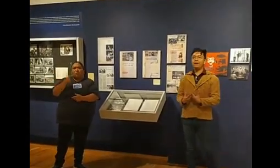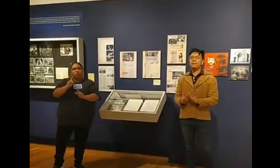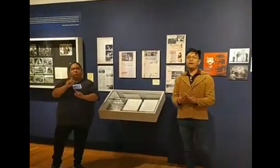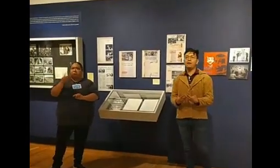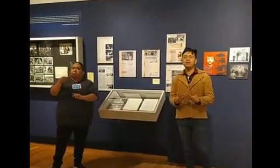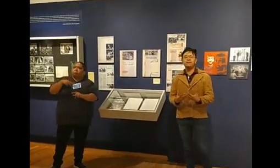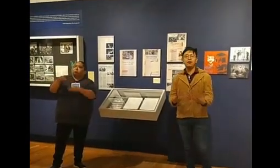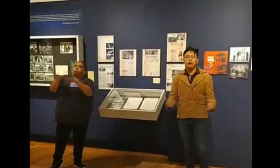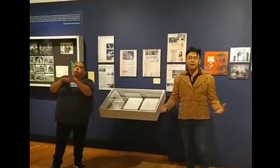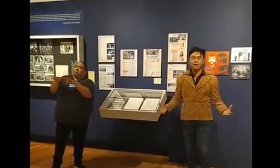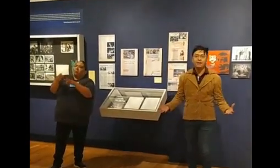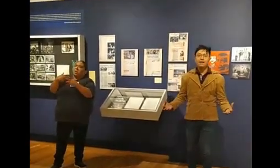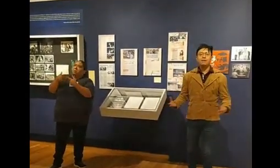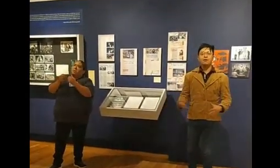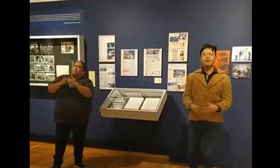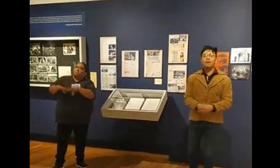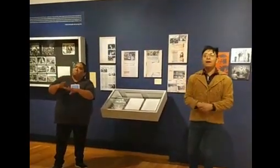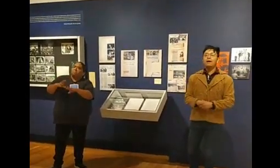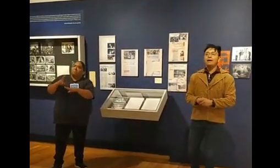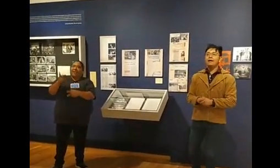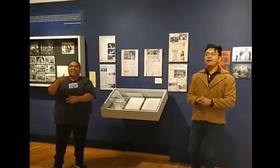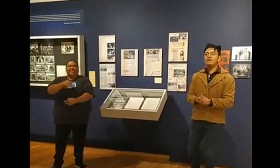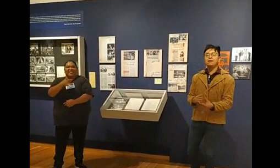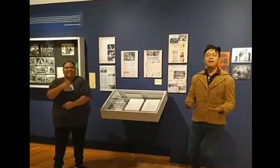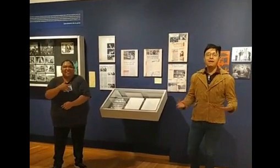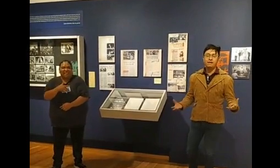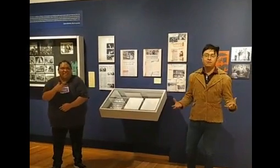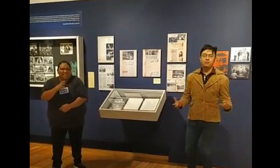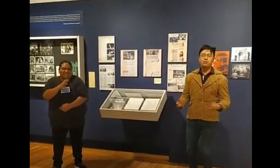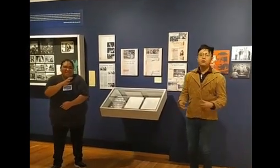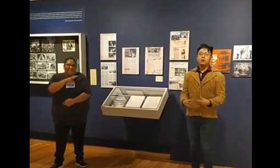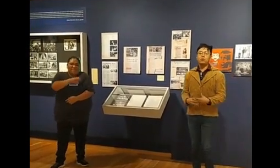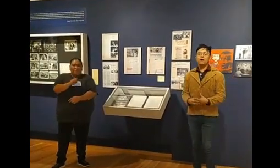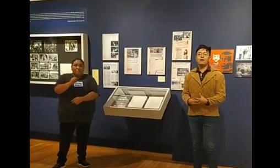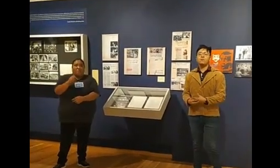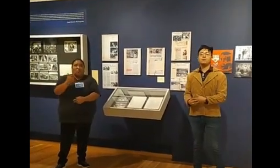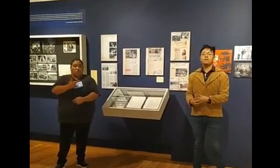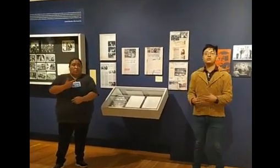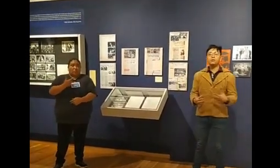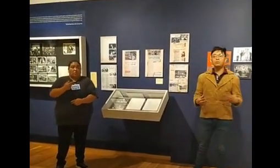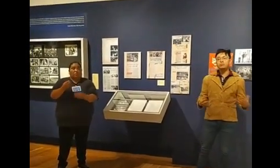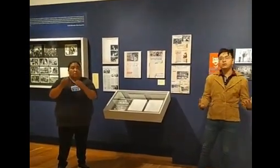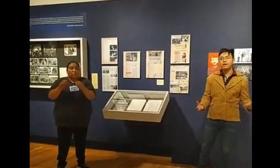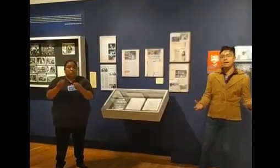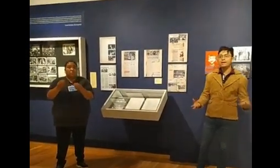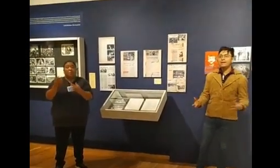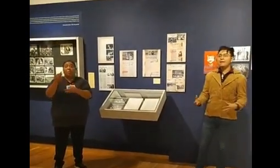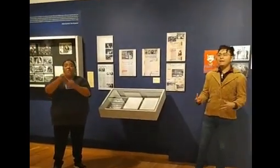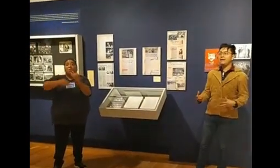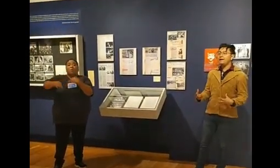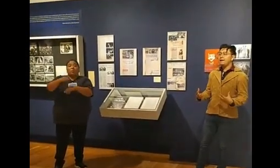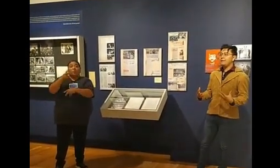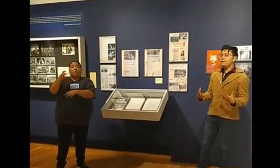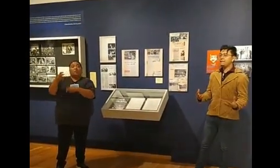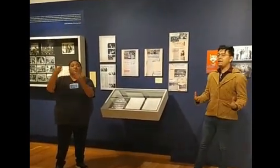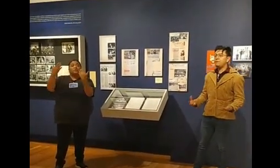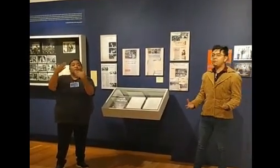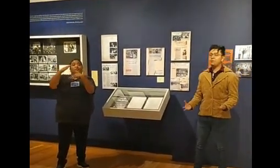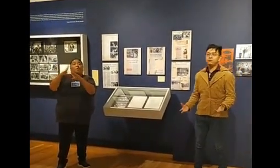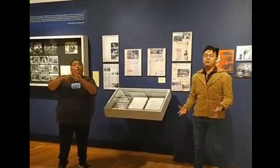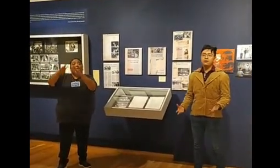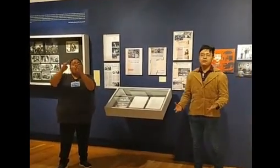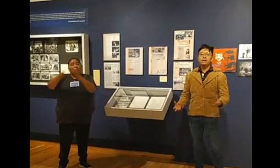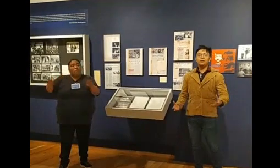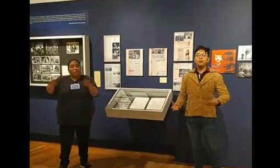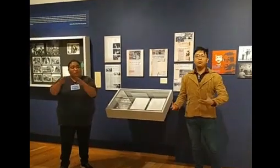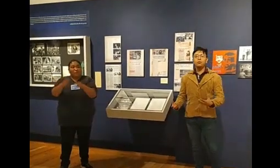trabajo, para mí era un desahogue, que me ayudaba en mi semana, ¿no? Lo que hablábamos era sobre música. Eh, Desde aquí, pues